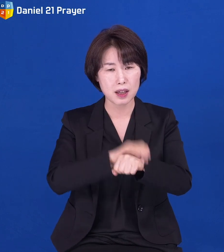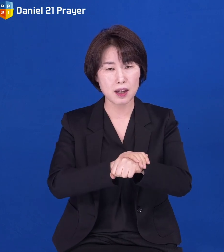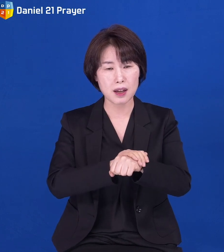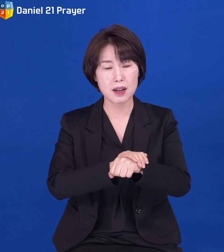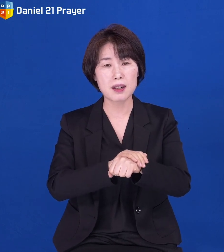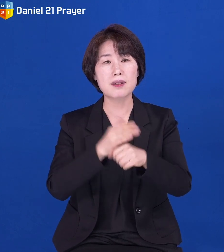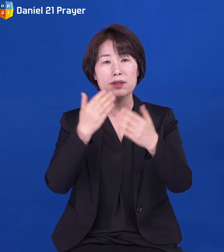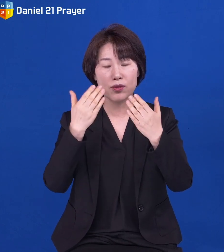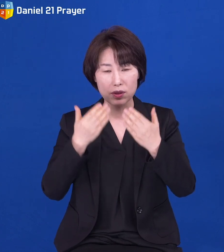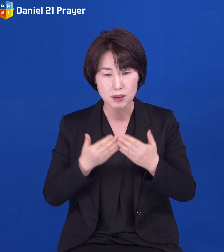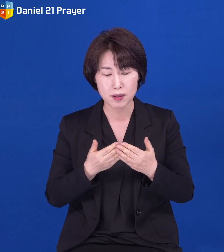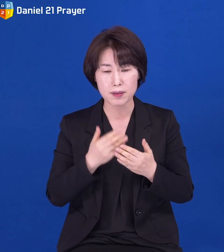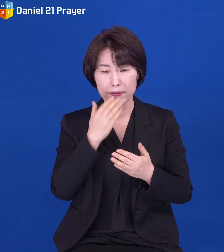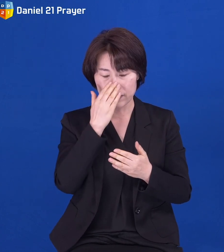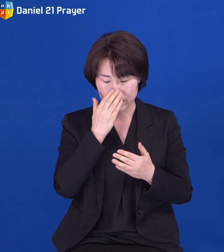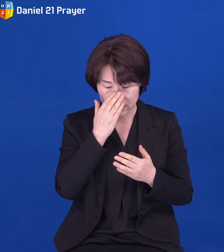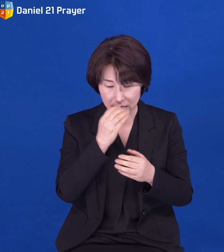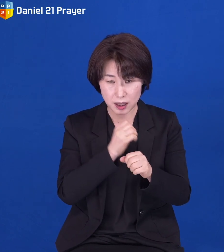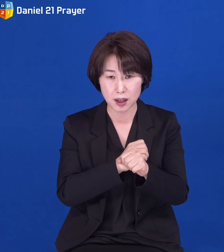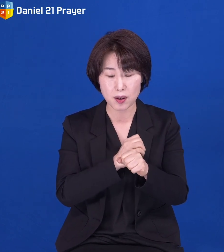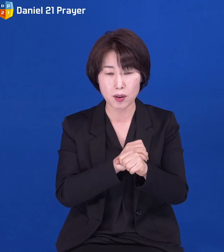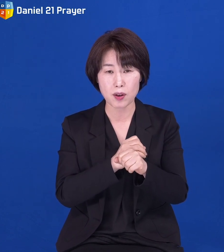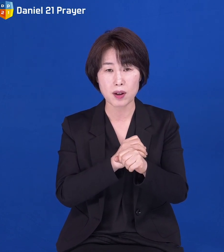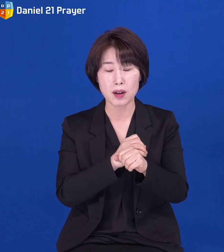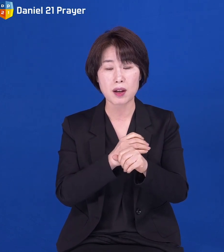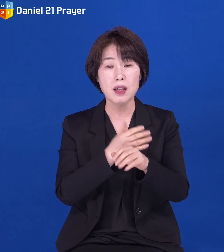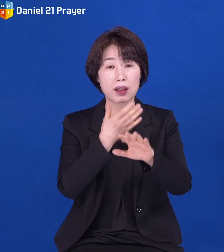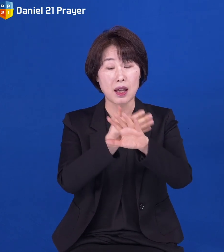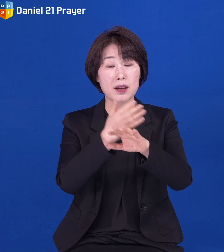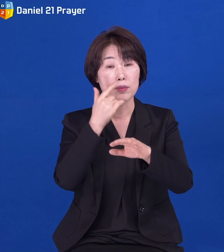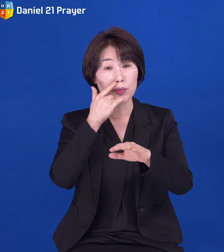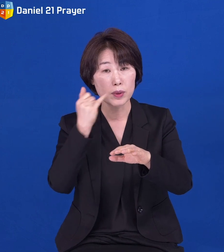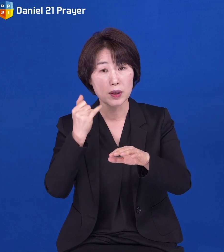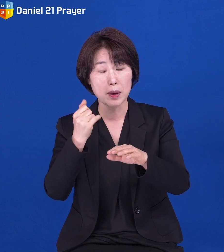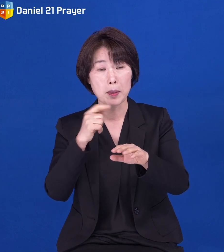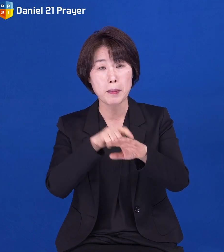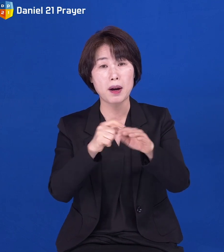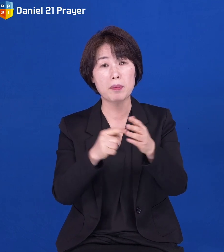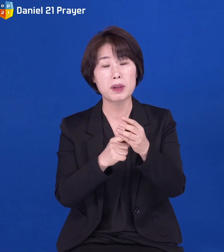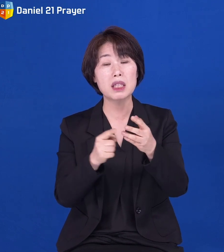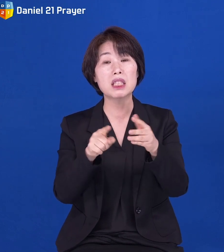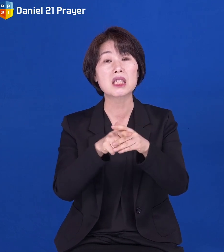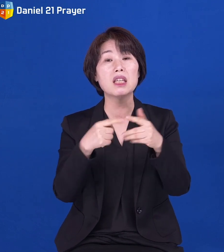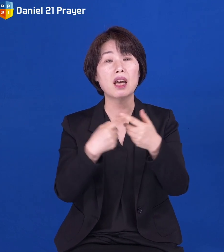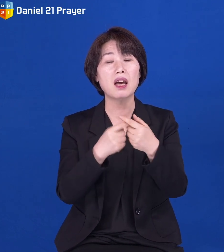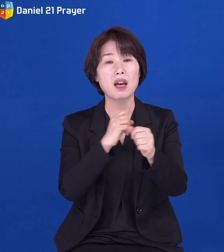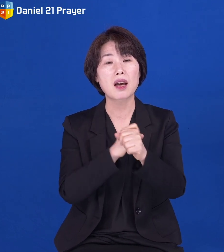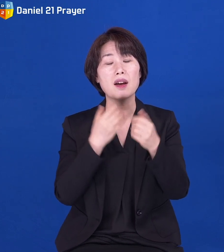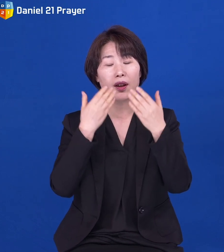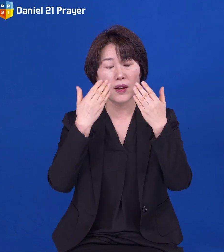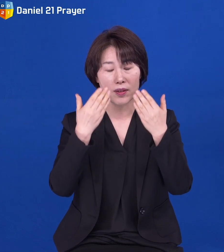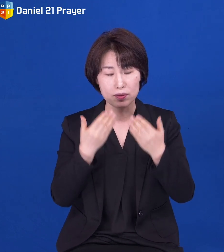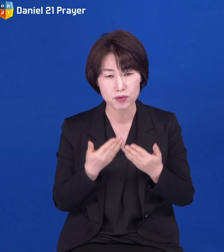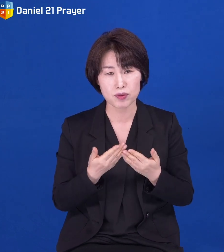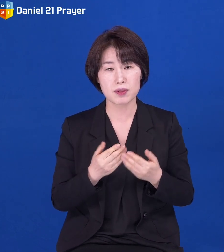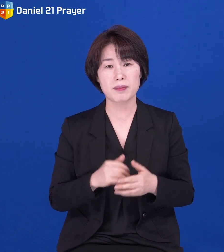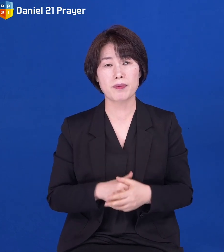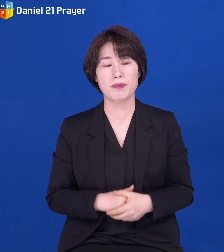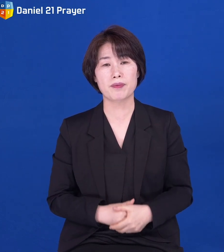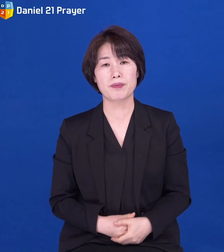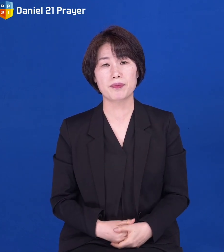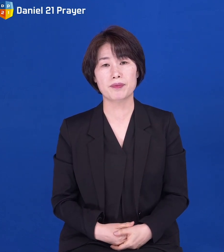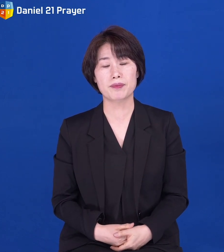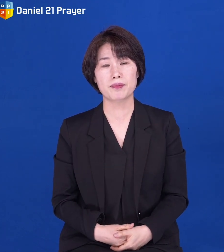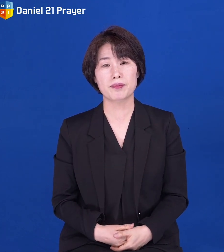하시면서 자꾸 그분들의 마음을 이해하게 하시는 거예요. 그래가지고 제가 딱 그날이 와가지고 그분들이 이제